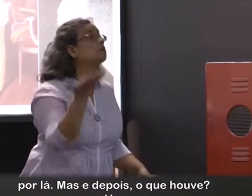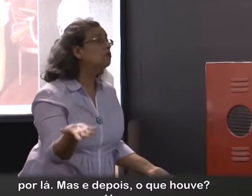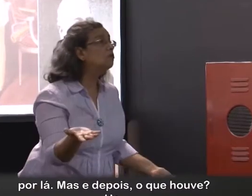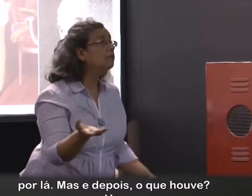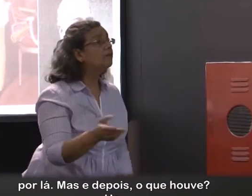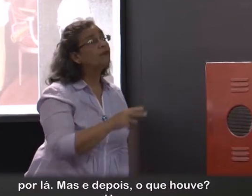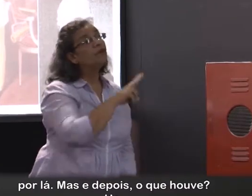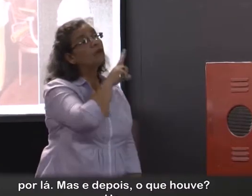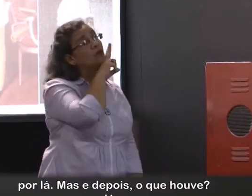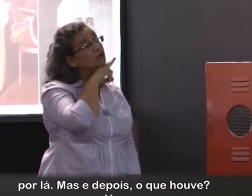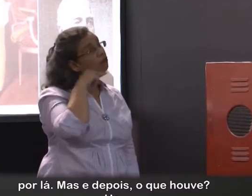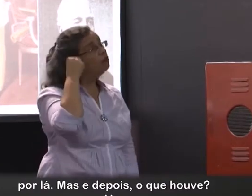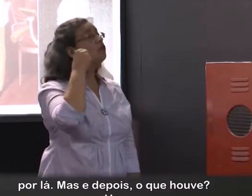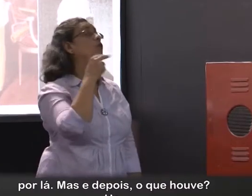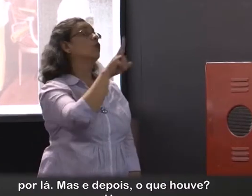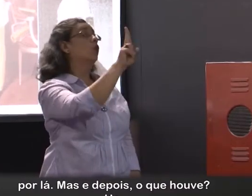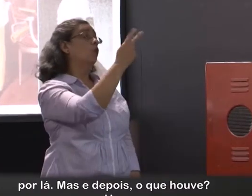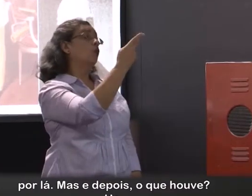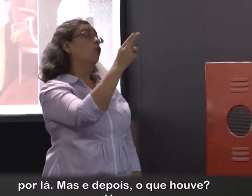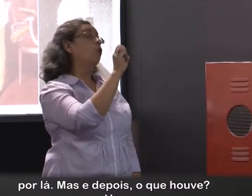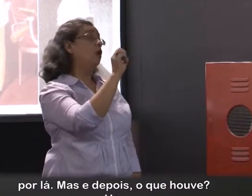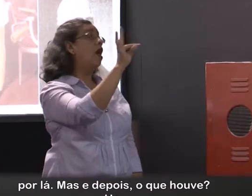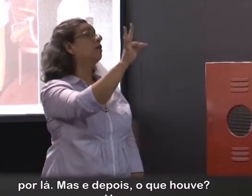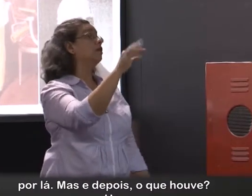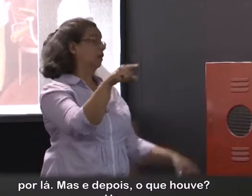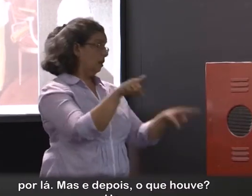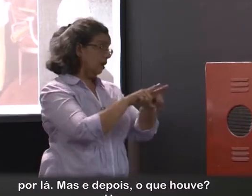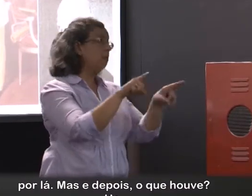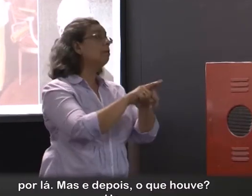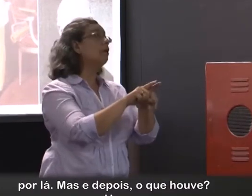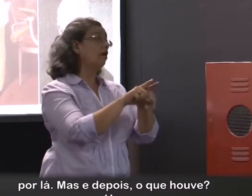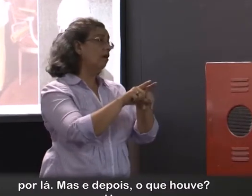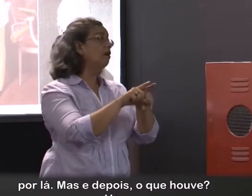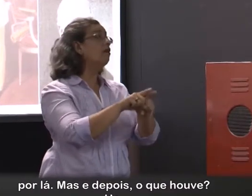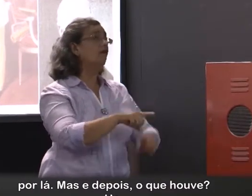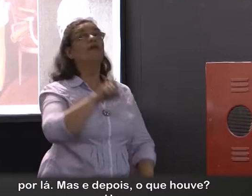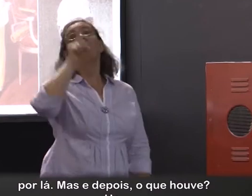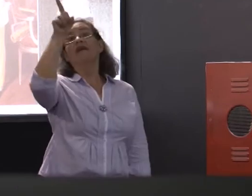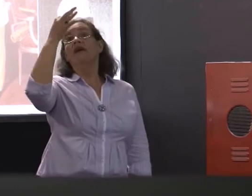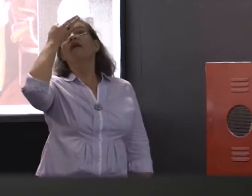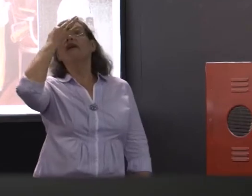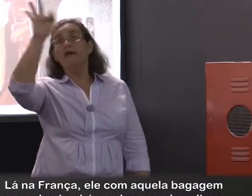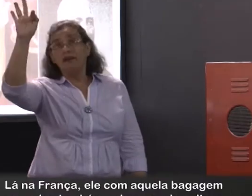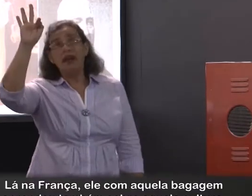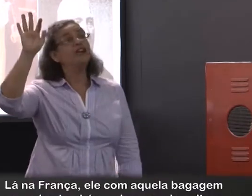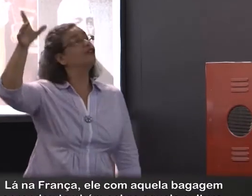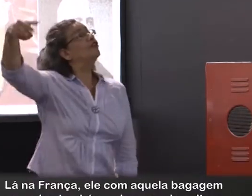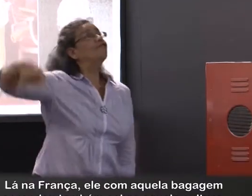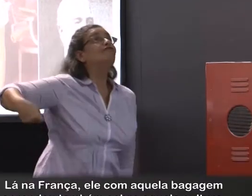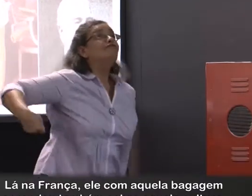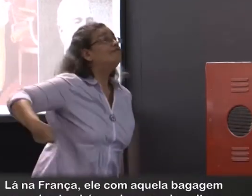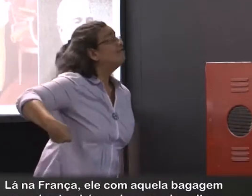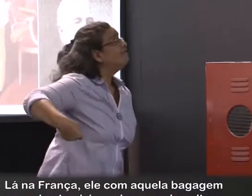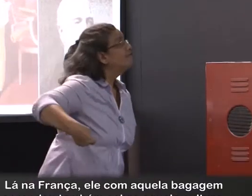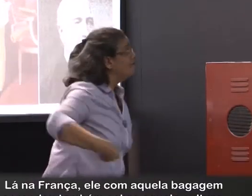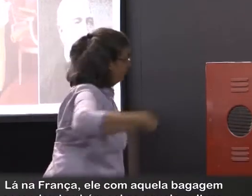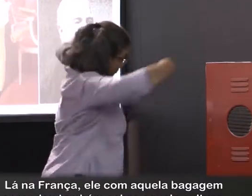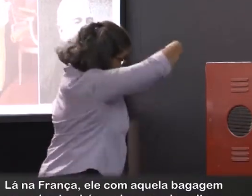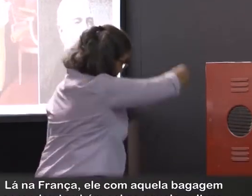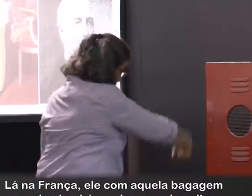lá. Mas aí depois o que houve? Aí o E também, lá na França, ele com aquela